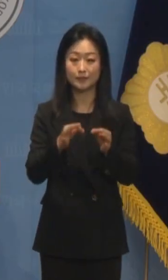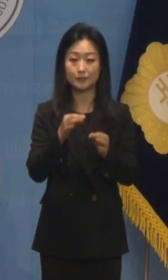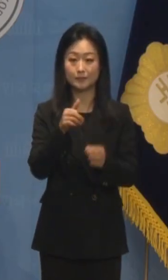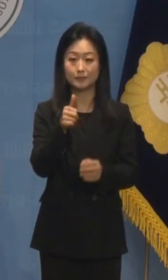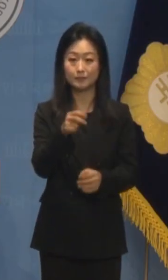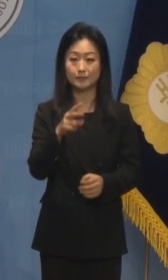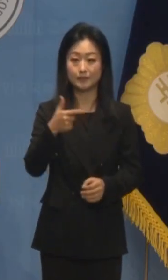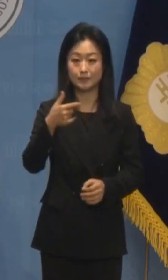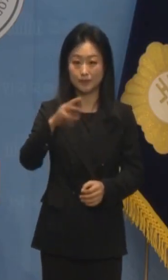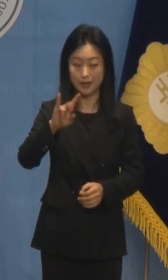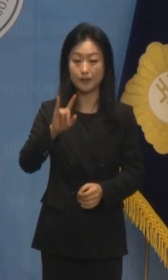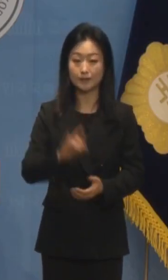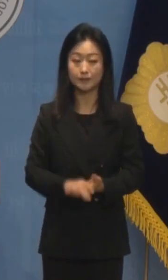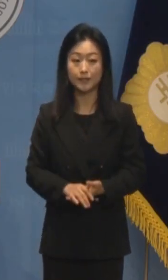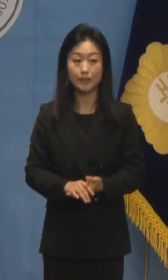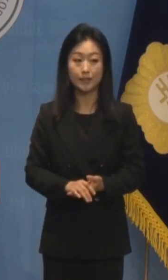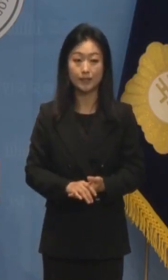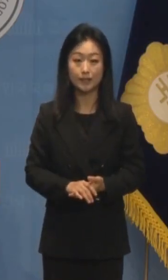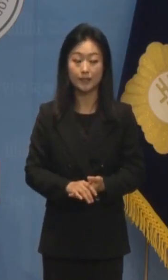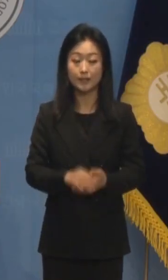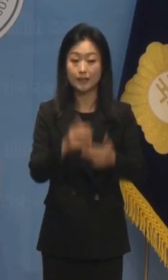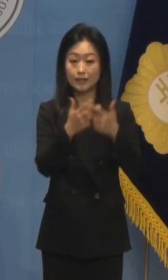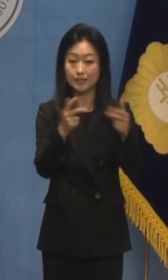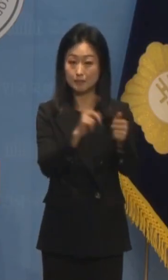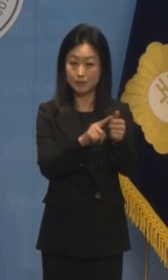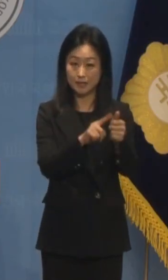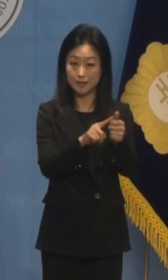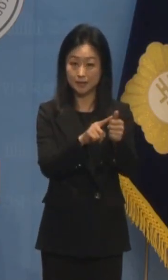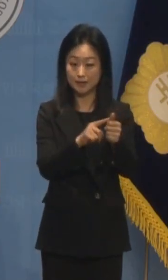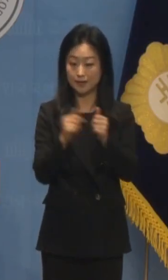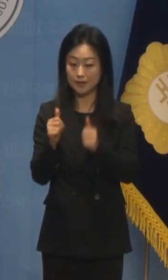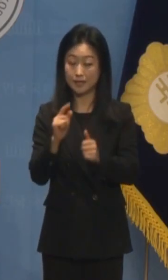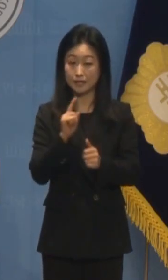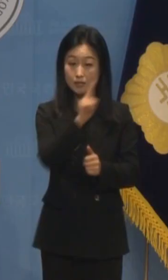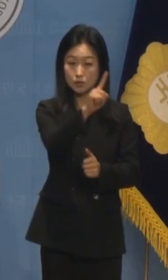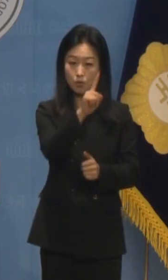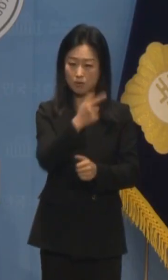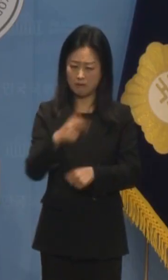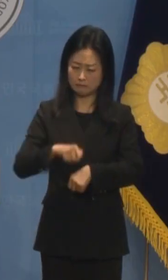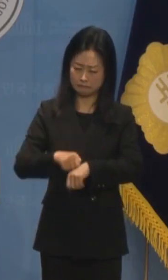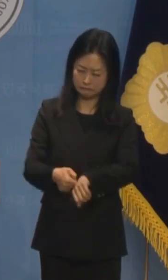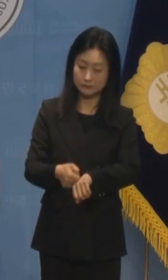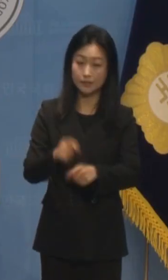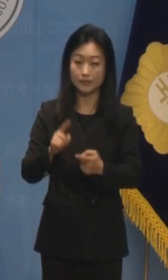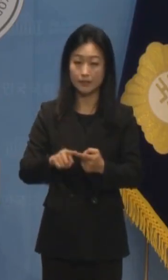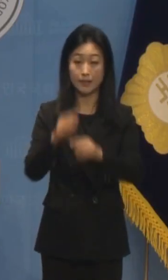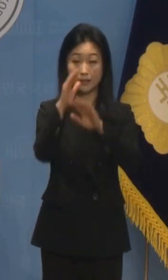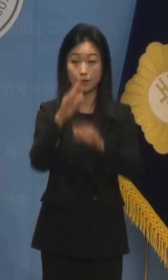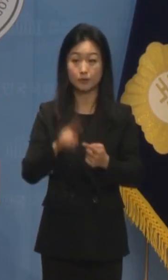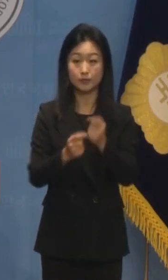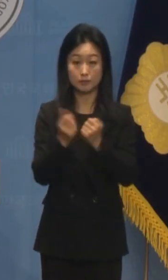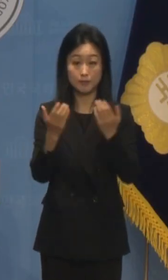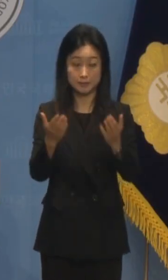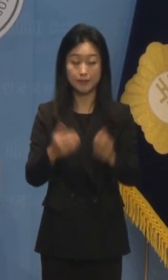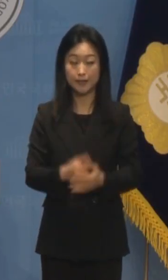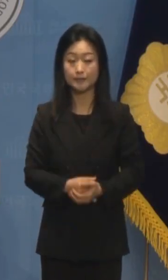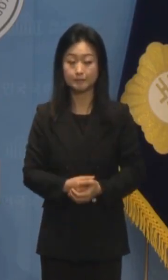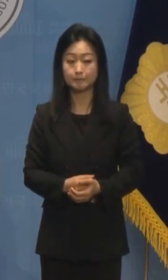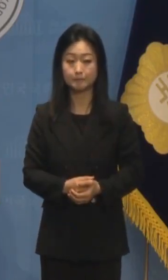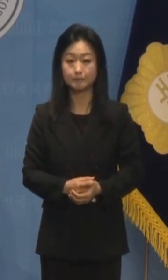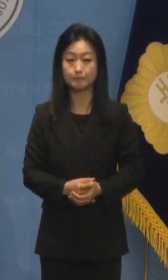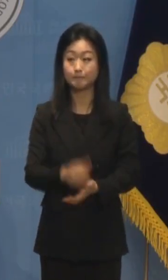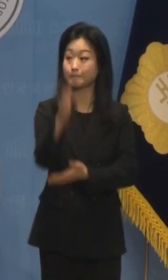억지 기소에 이은 억지 항소라는 취지의 브리핑을 하도록 하겠습니다.